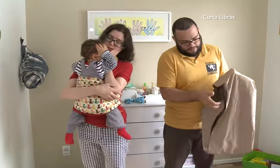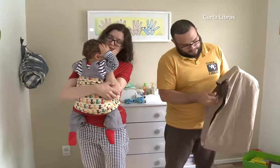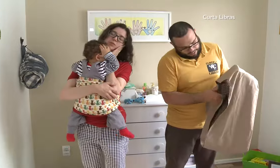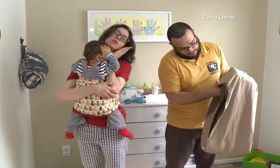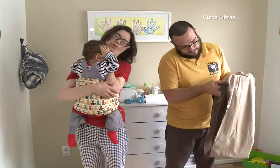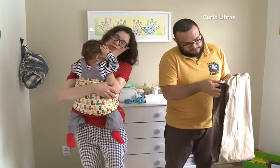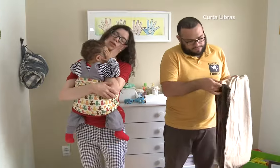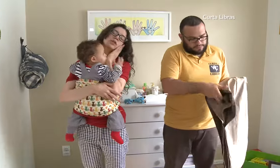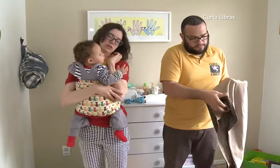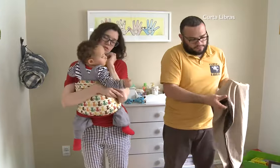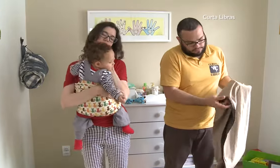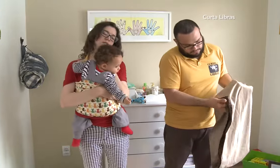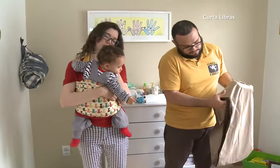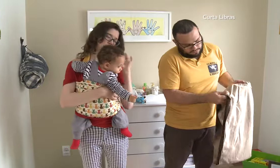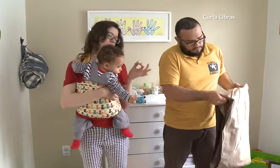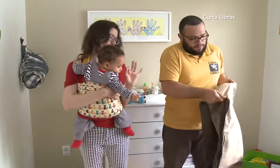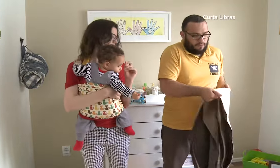Ai, quer dormir, né, filha?